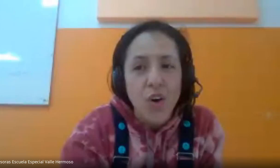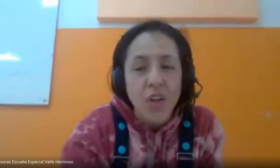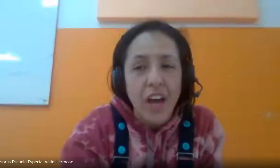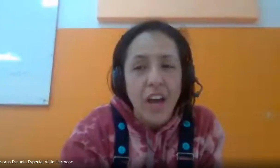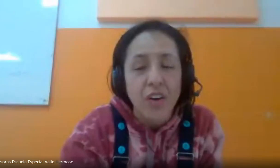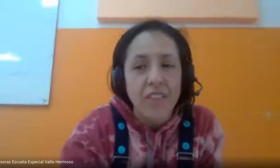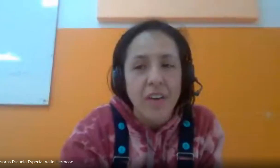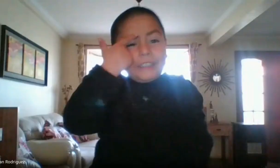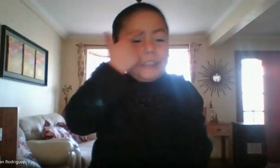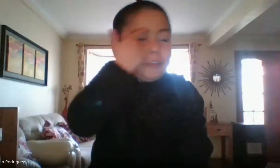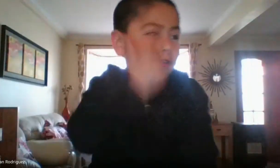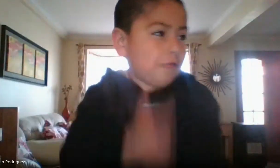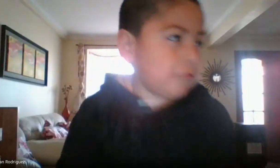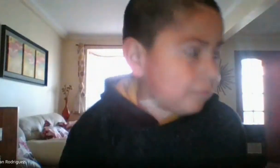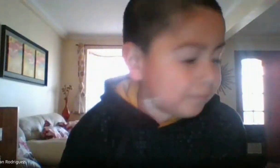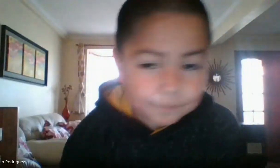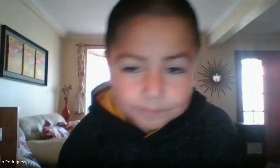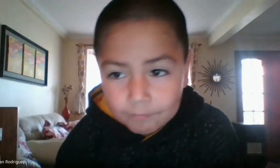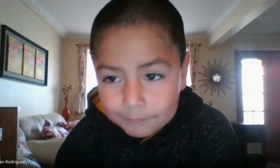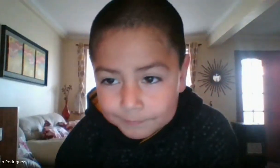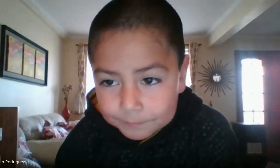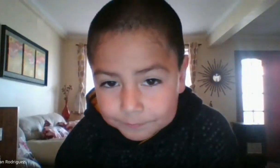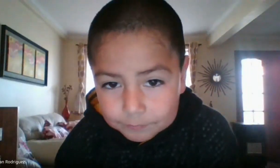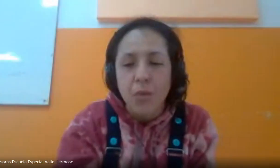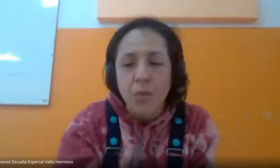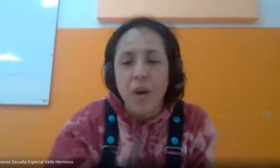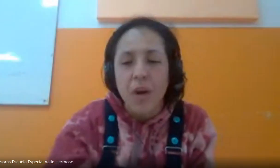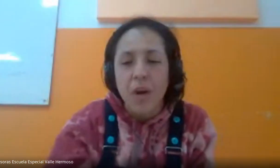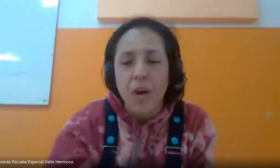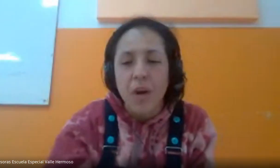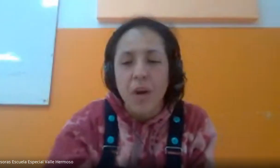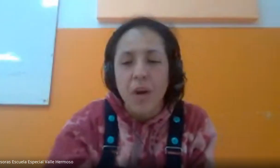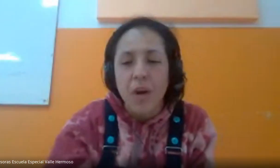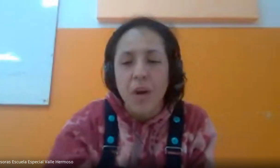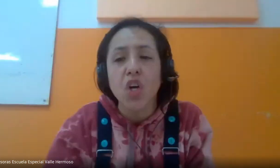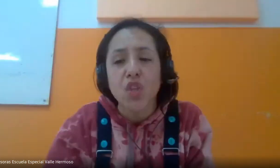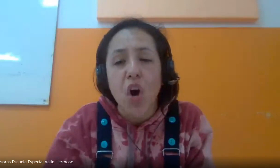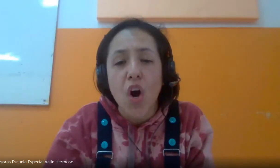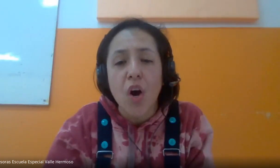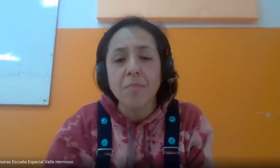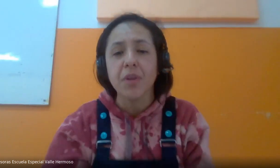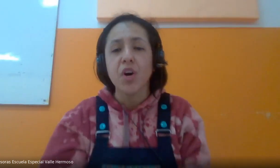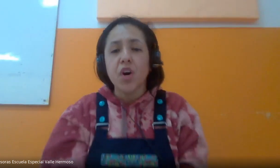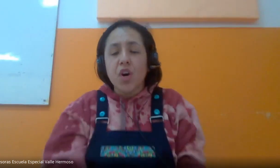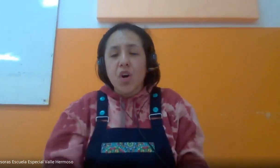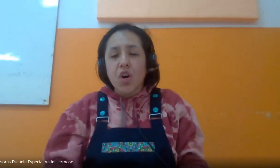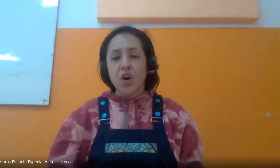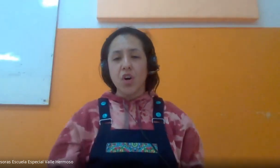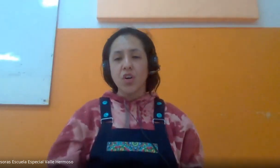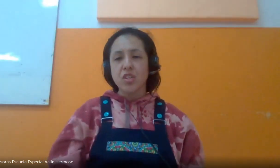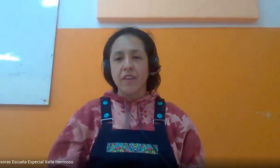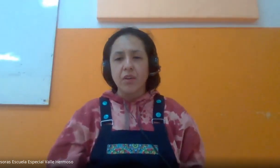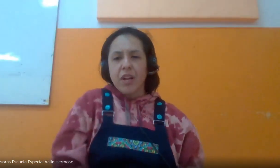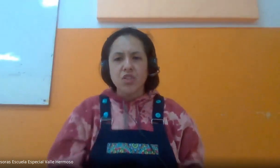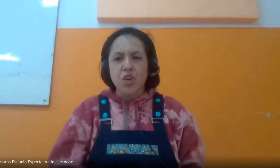Saludo con. Ahora vamos a saludar con otra parte del cuerpo. A ver, salude con los hombros. A ver, ¿cuáles son